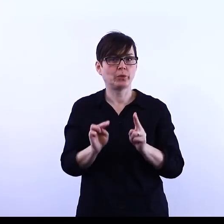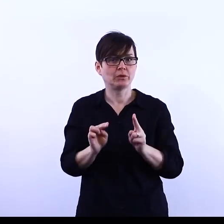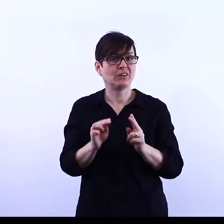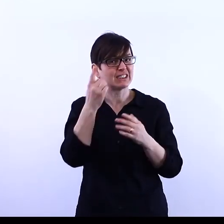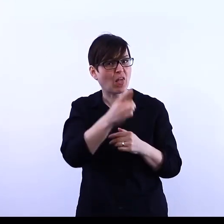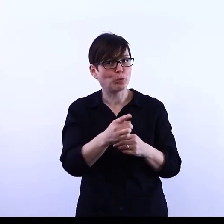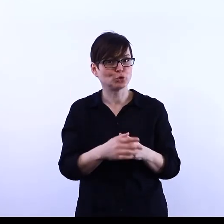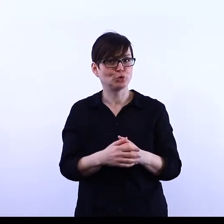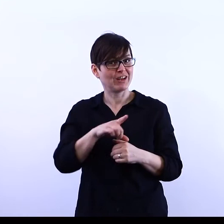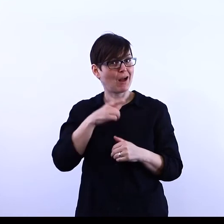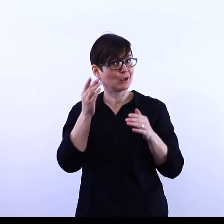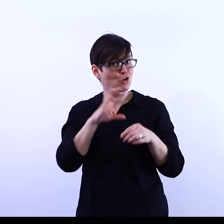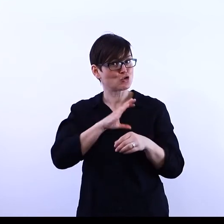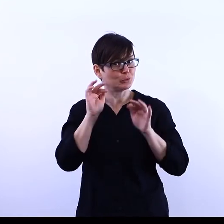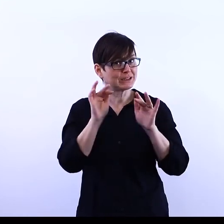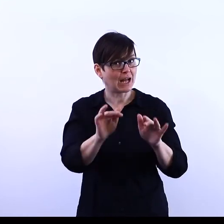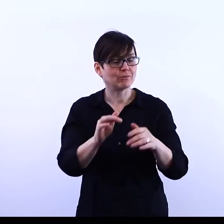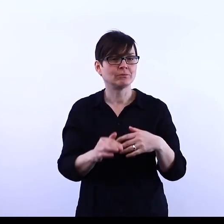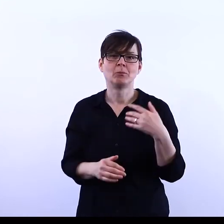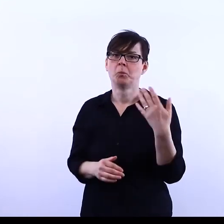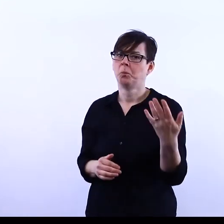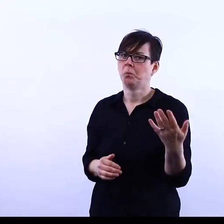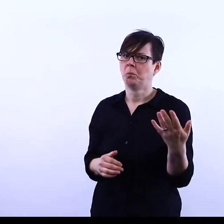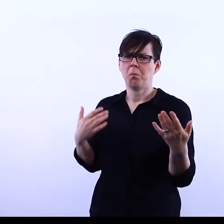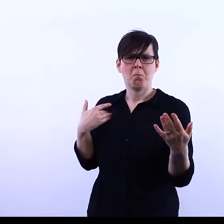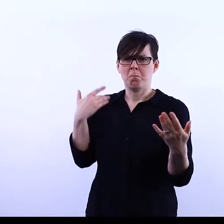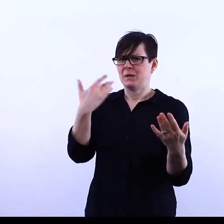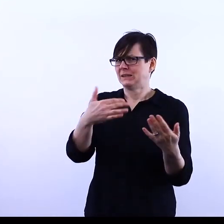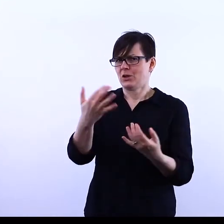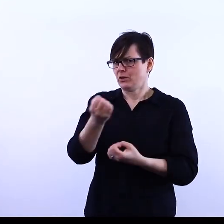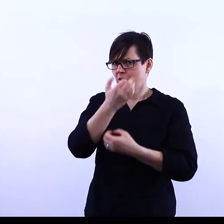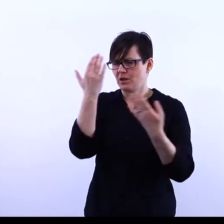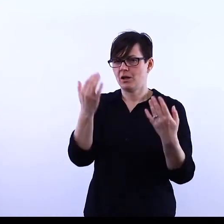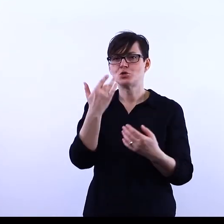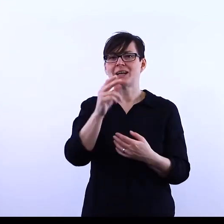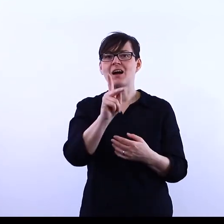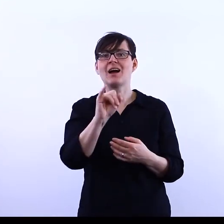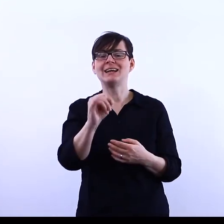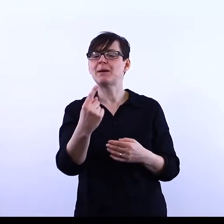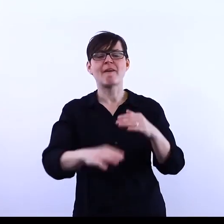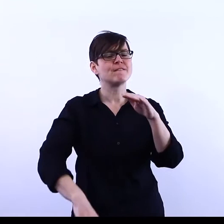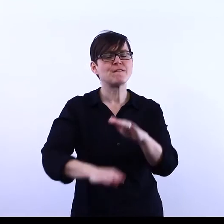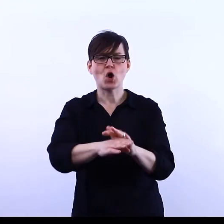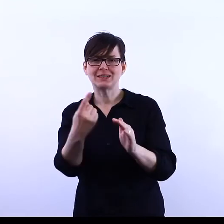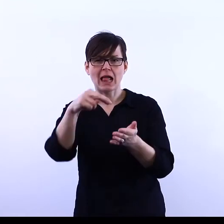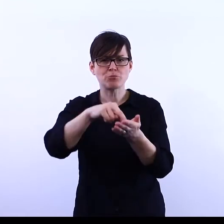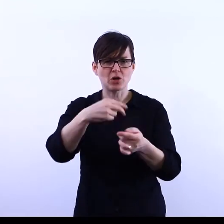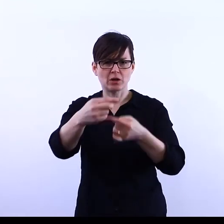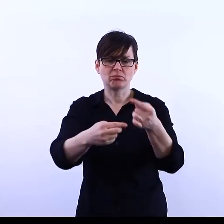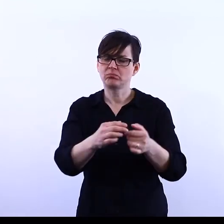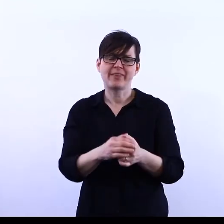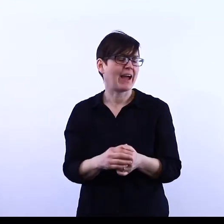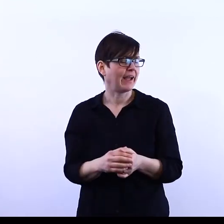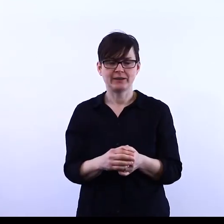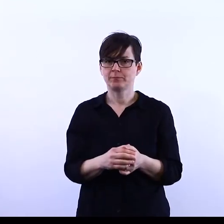Also bisher deutet nichts darauf hin, dass sich KI komplett verselbstständigen kann. Natürlich, es wird auch an Systemen